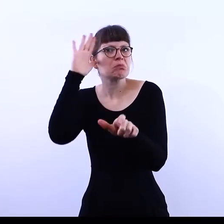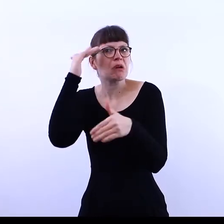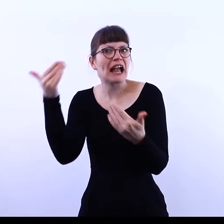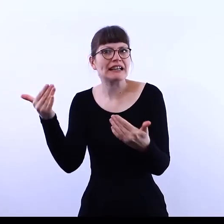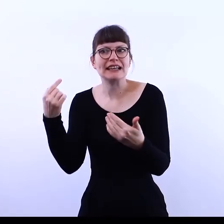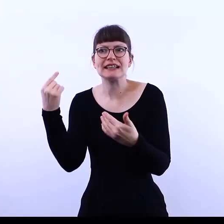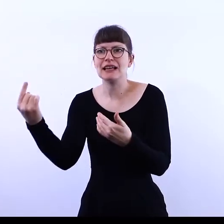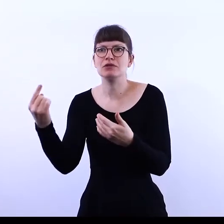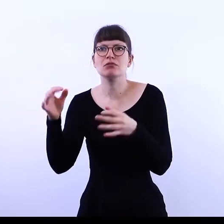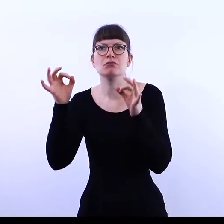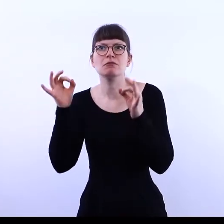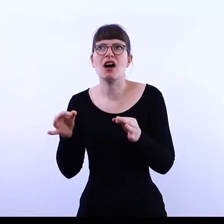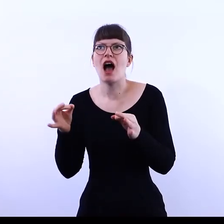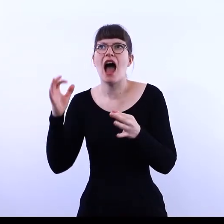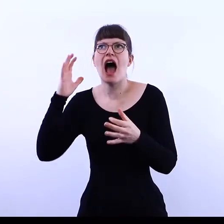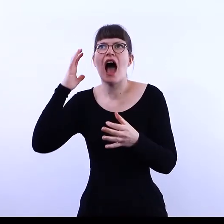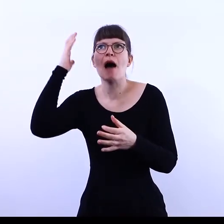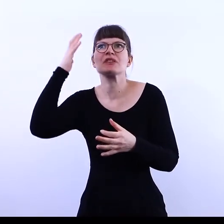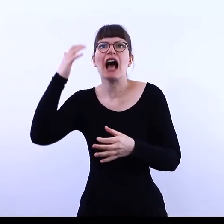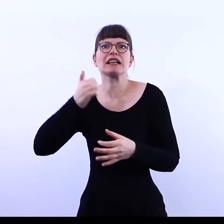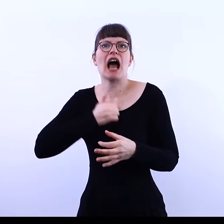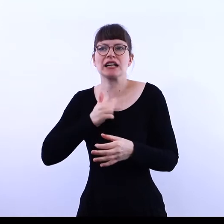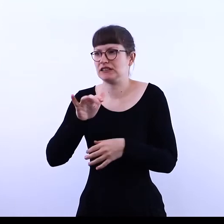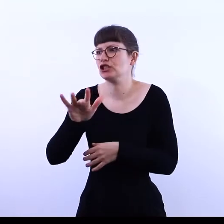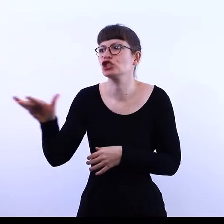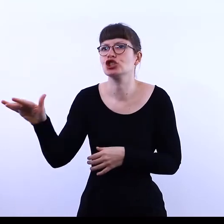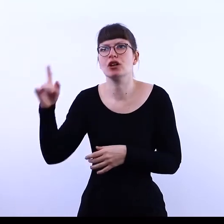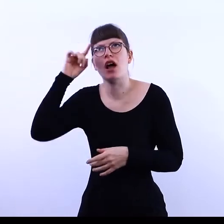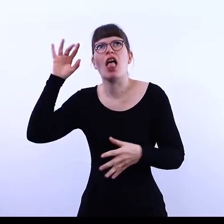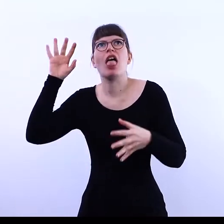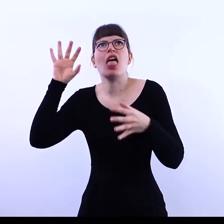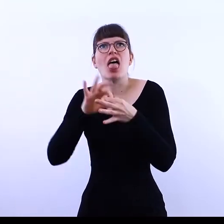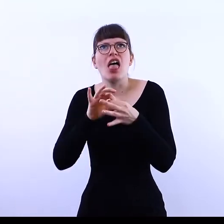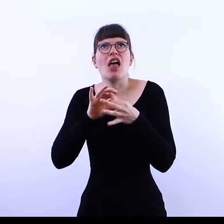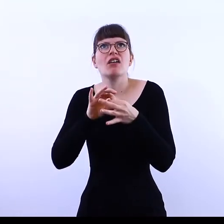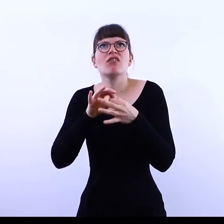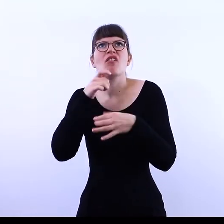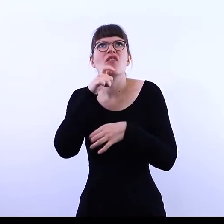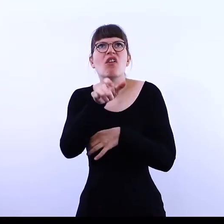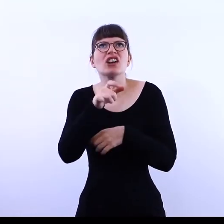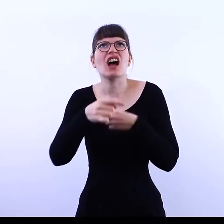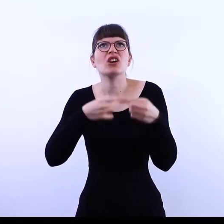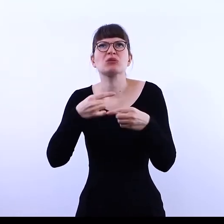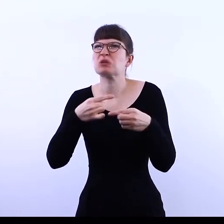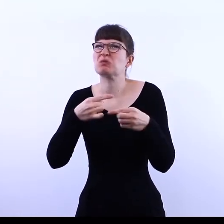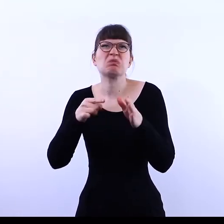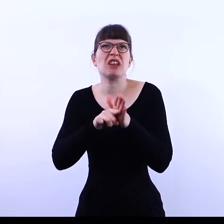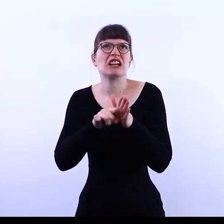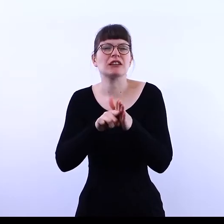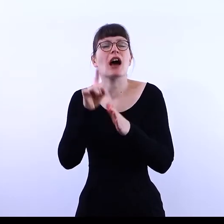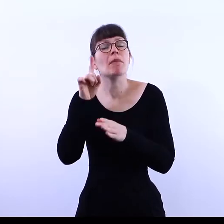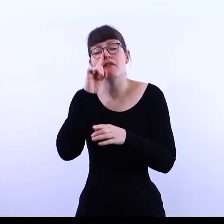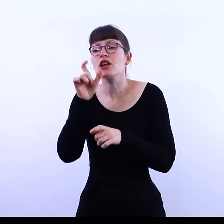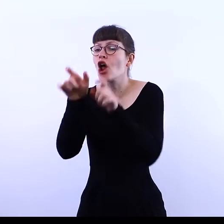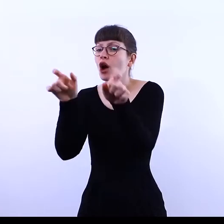abstrakte Ängste hatten die, assoziiert mit diesem Begriff. Je mehr Leute allerdings Verständnis